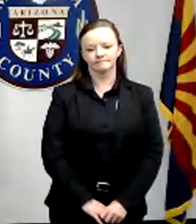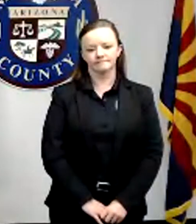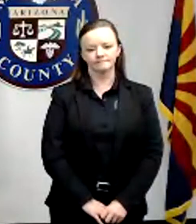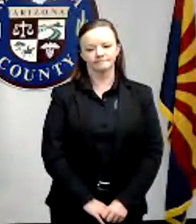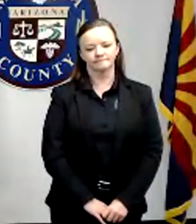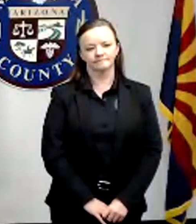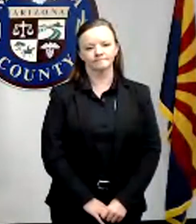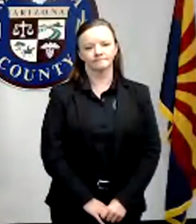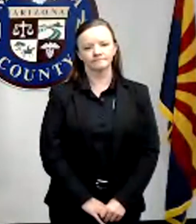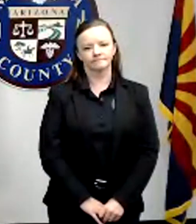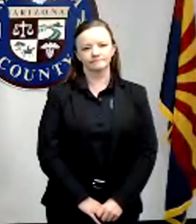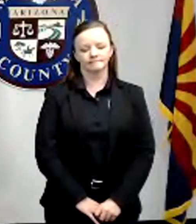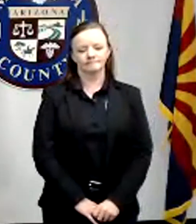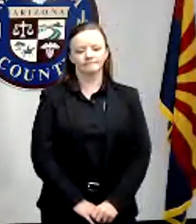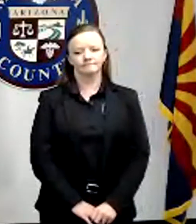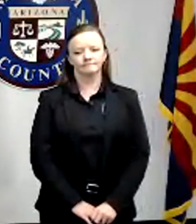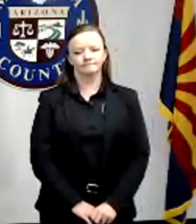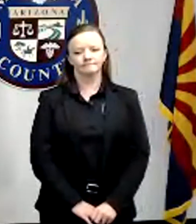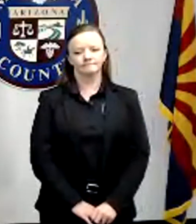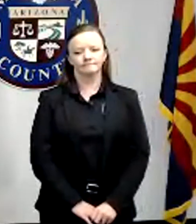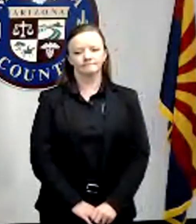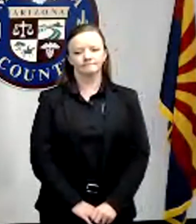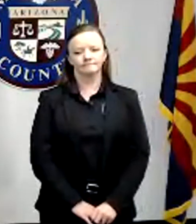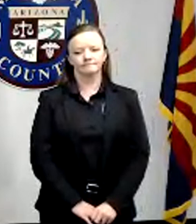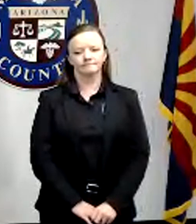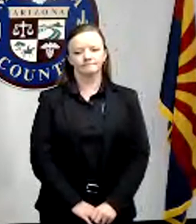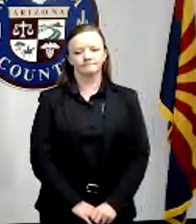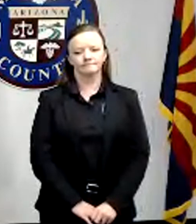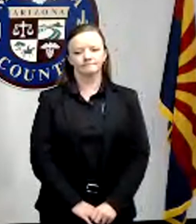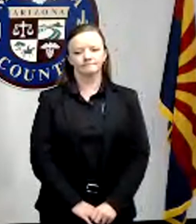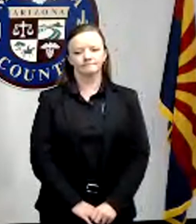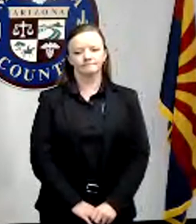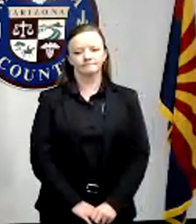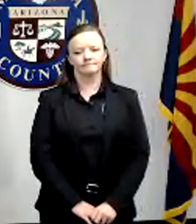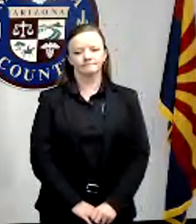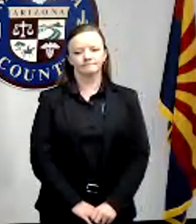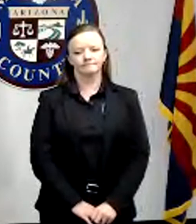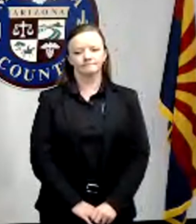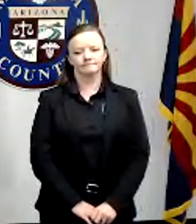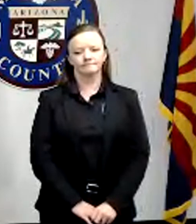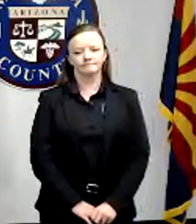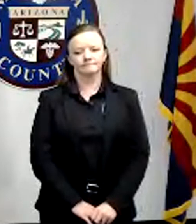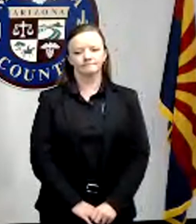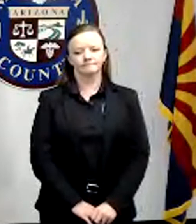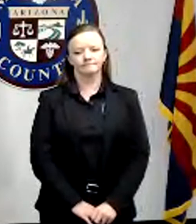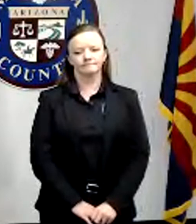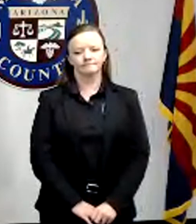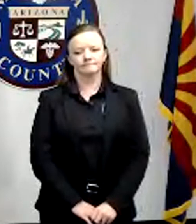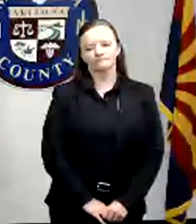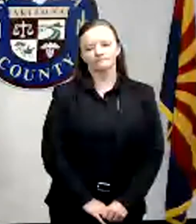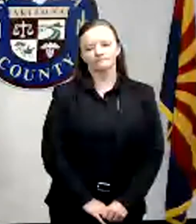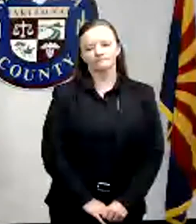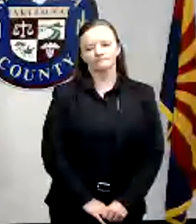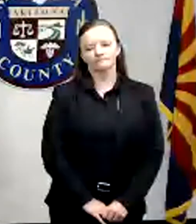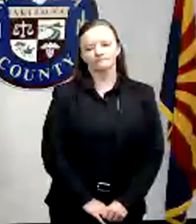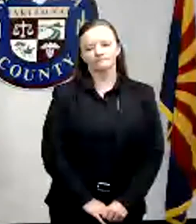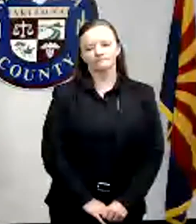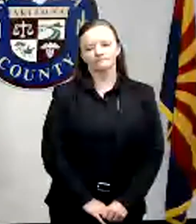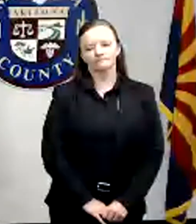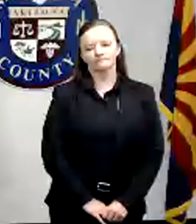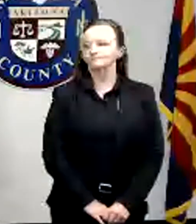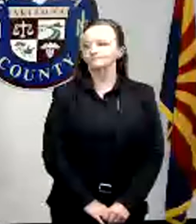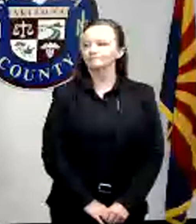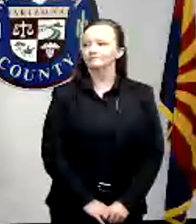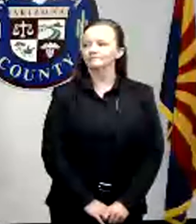25 investigadores en el condado de Maricopa, otros más para poder tener más alcance en la comunidad, y al momento